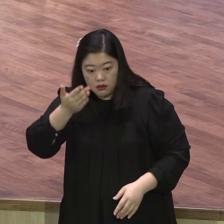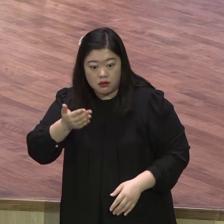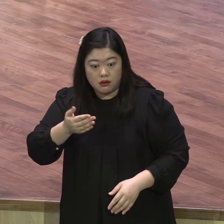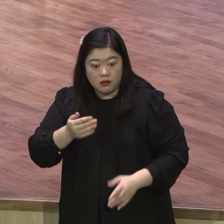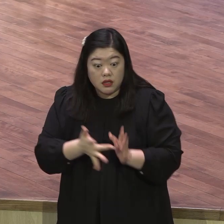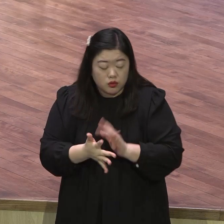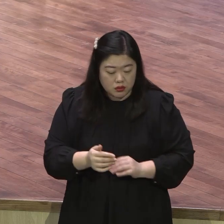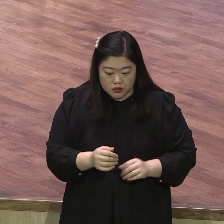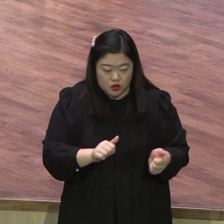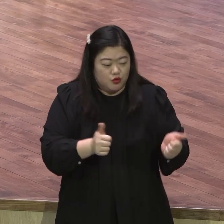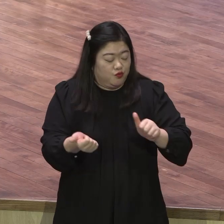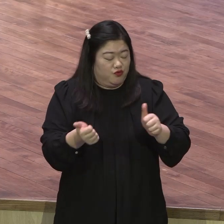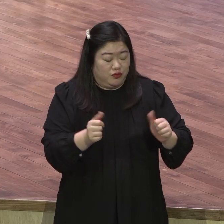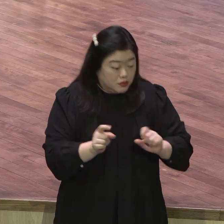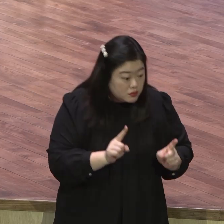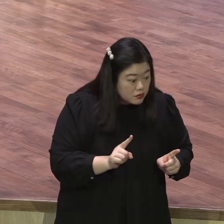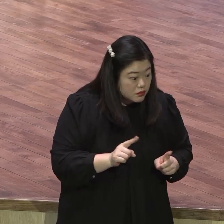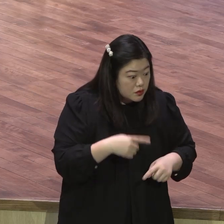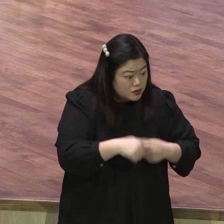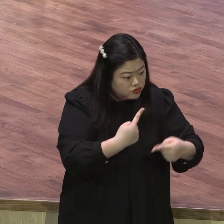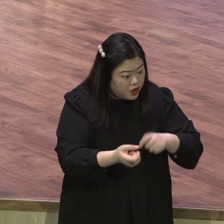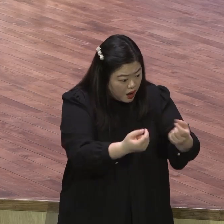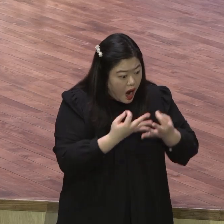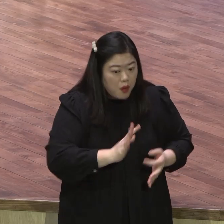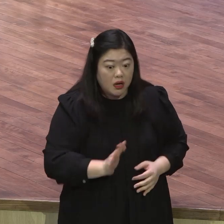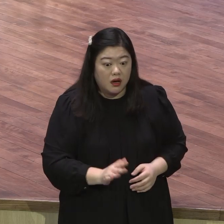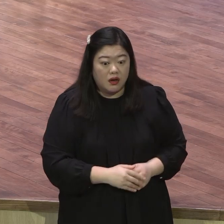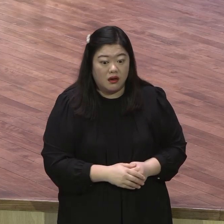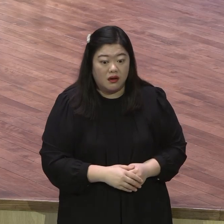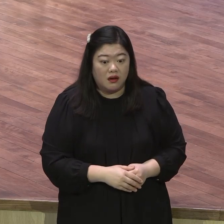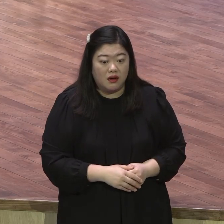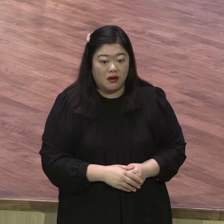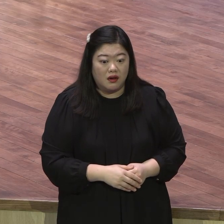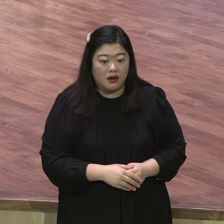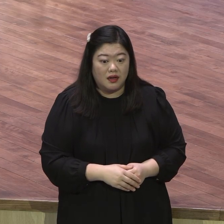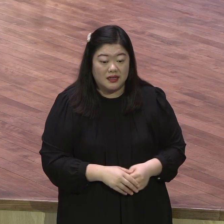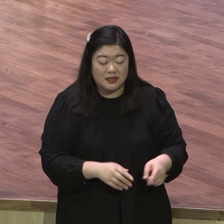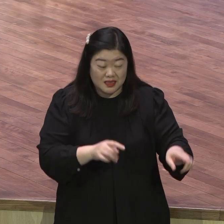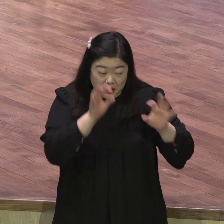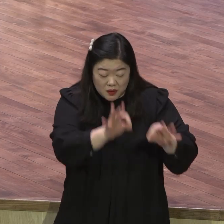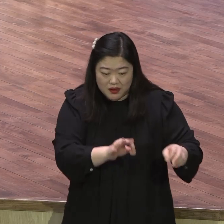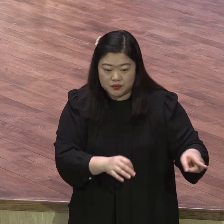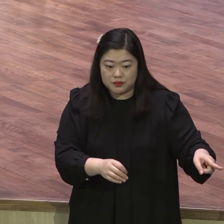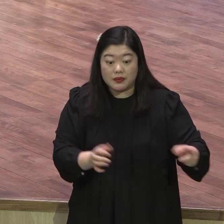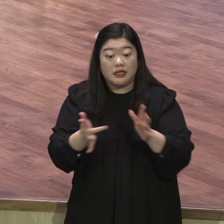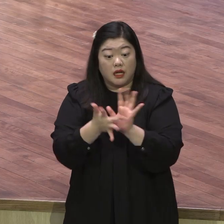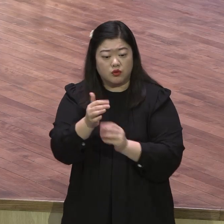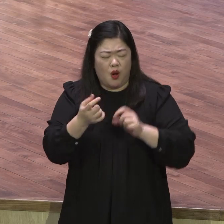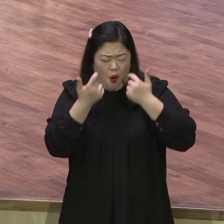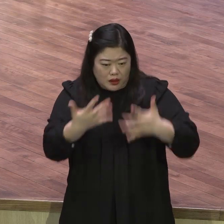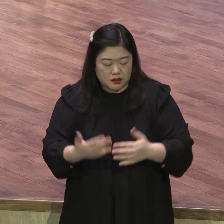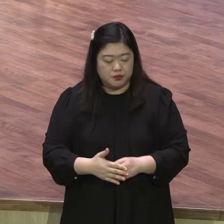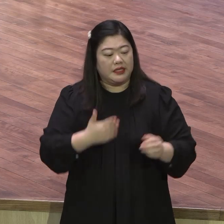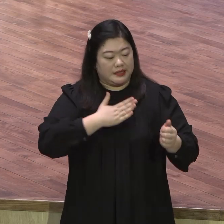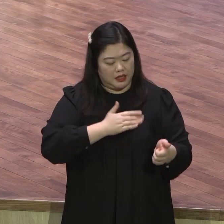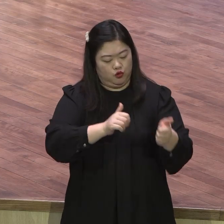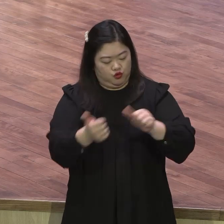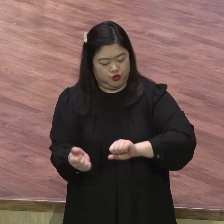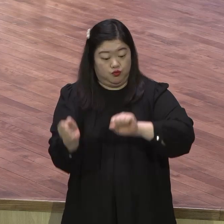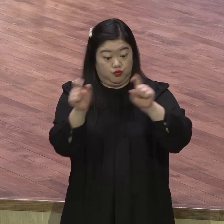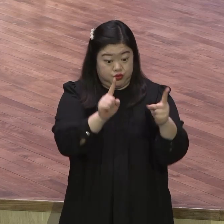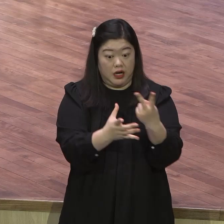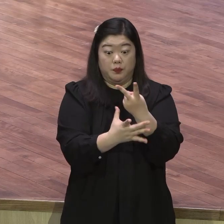어떤 생각 속에 빠졌냐 어떤 동기를 가냐 따라서 이렇게 차이가 납니다. 예수님은 분명히 말씀하셨는데 죽음과 부활